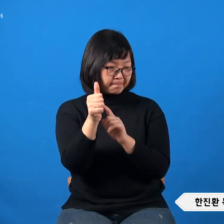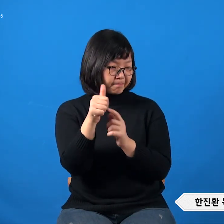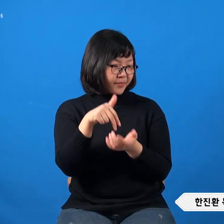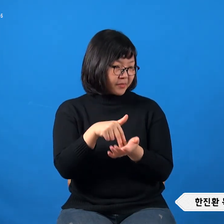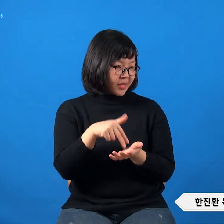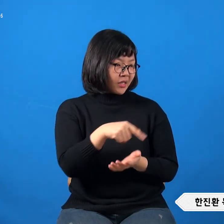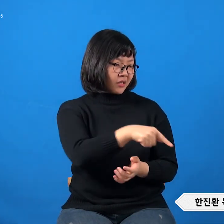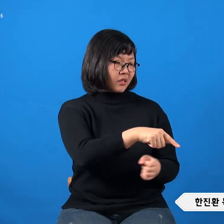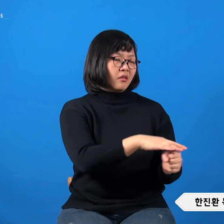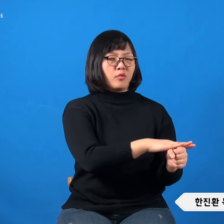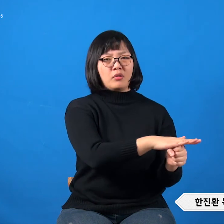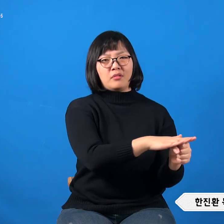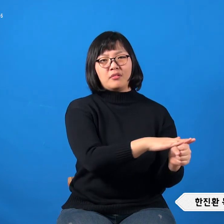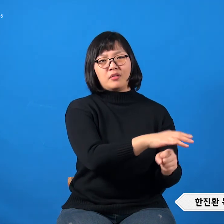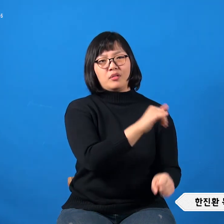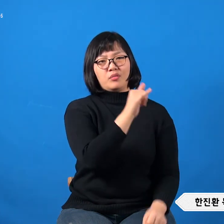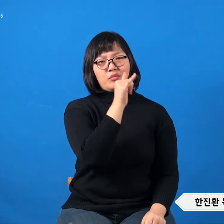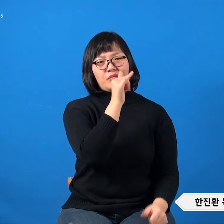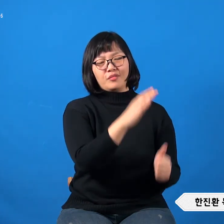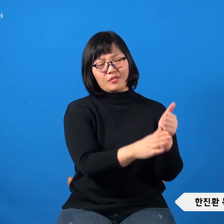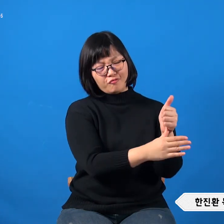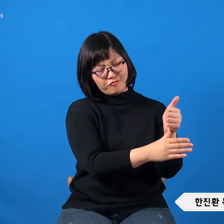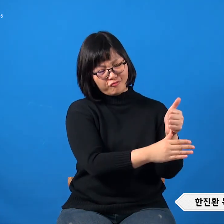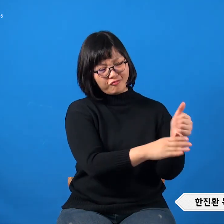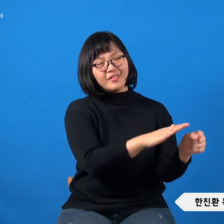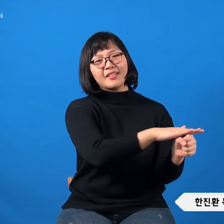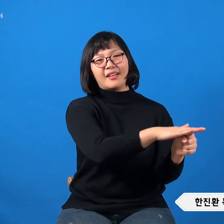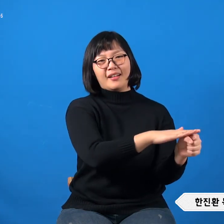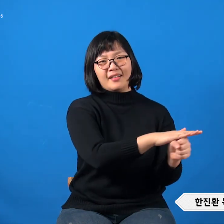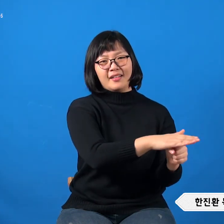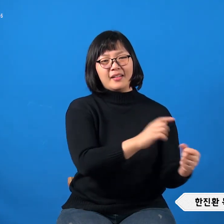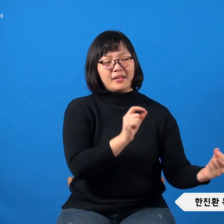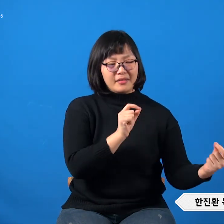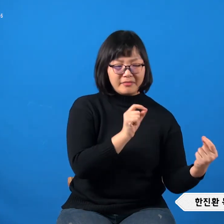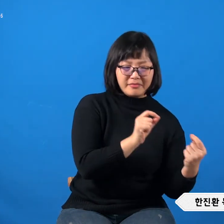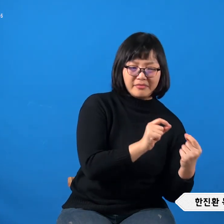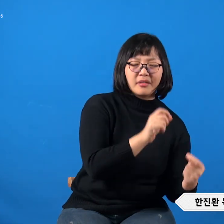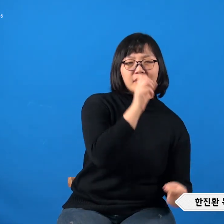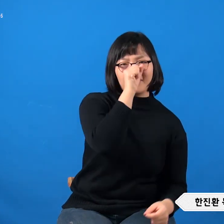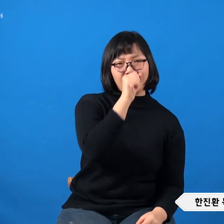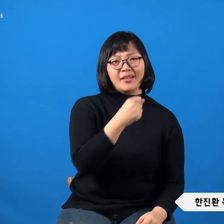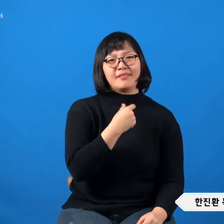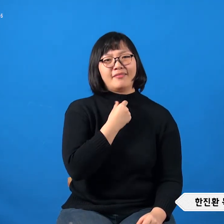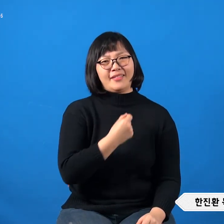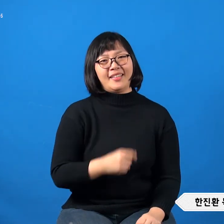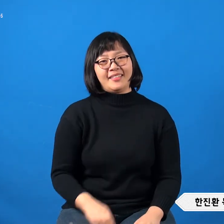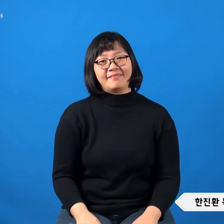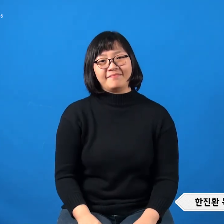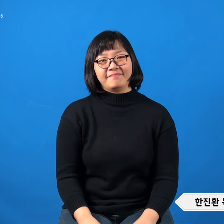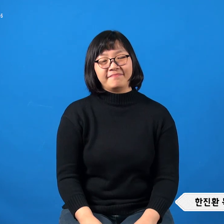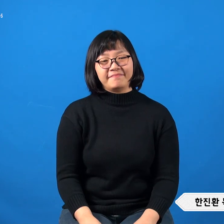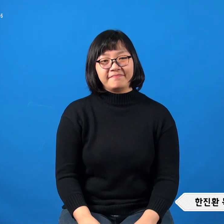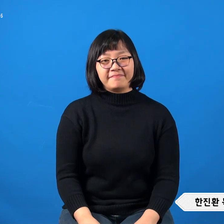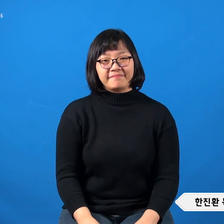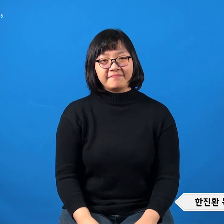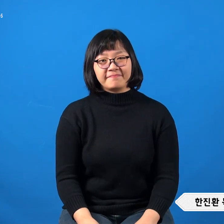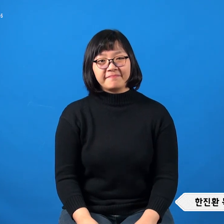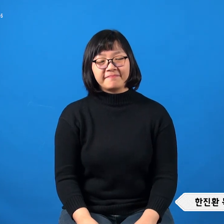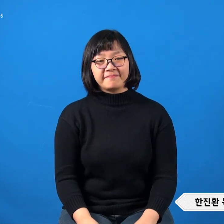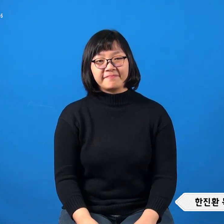계속해서 사랑하시고 그 종을 품에 안으시기를 원하십니다. 우리가 그 사실을